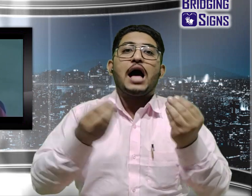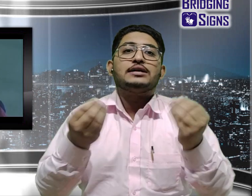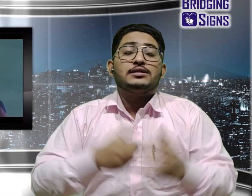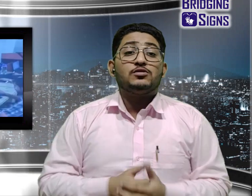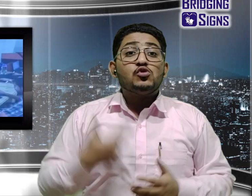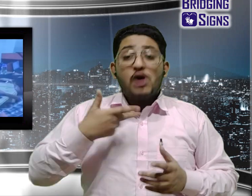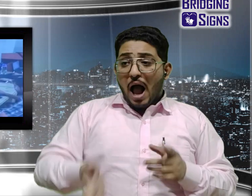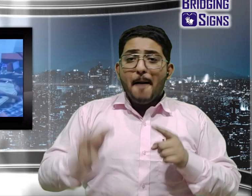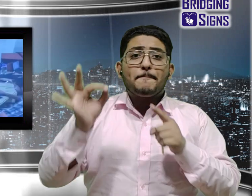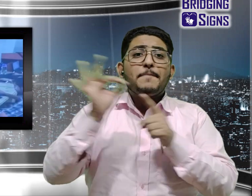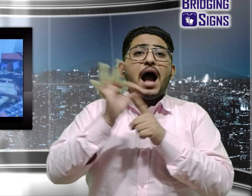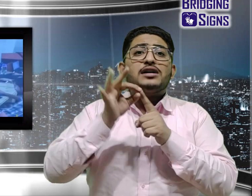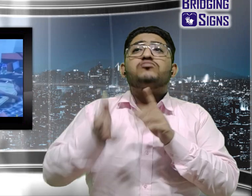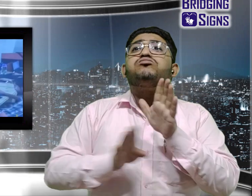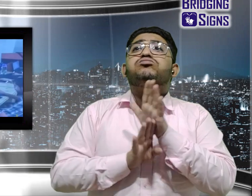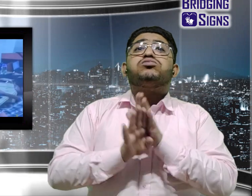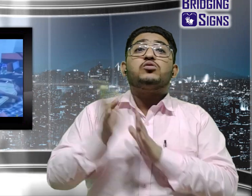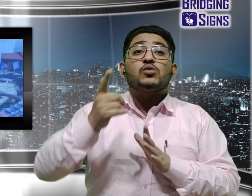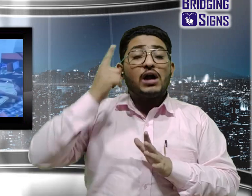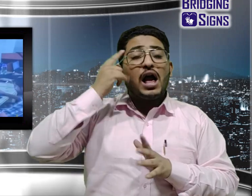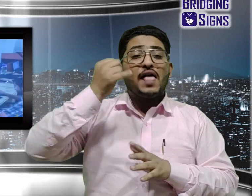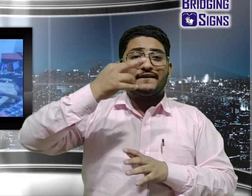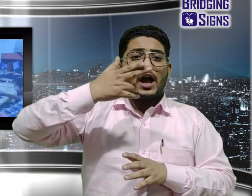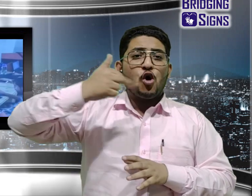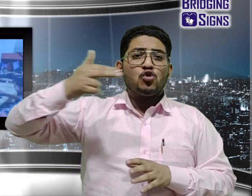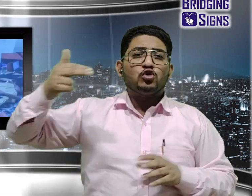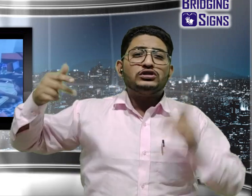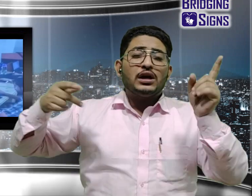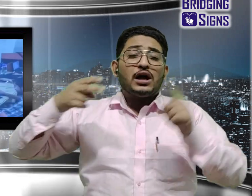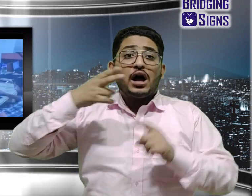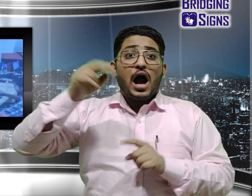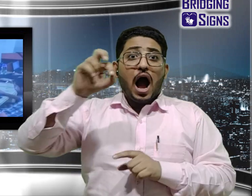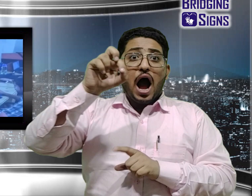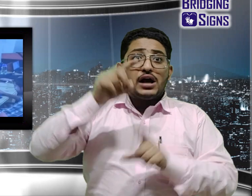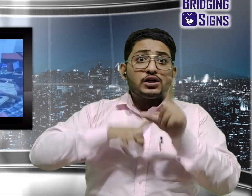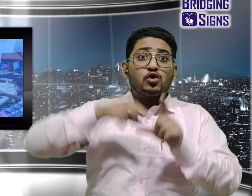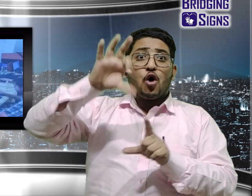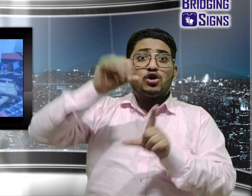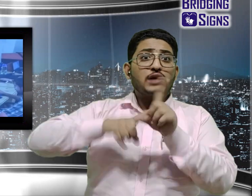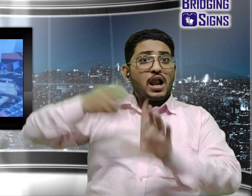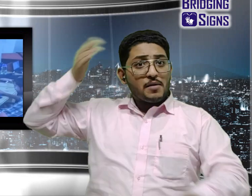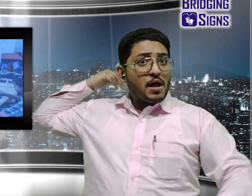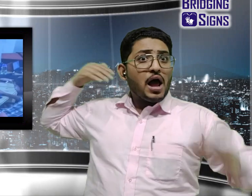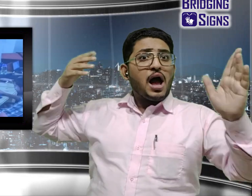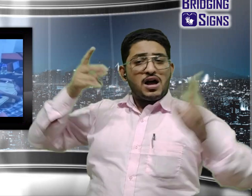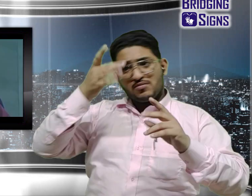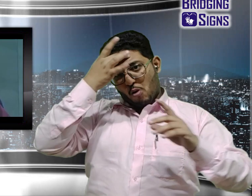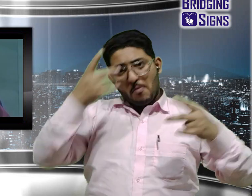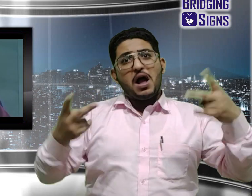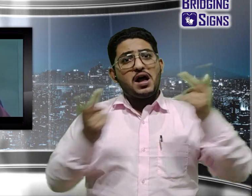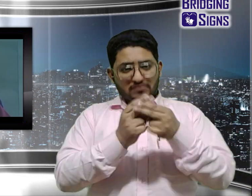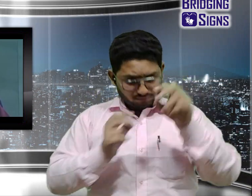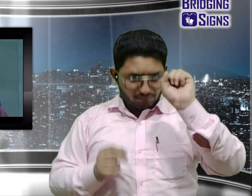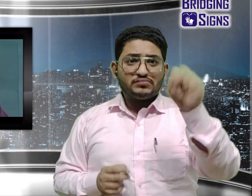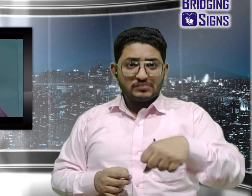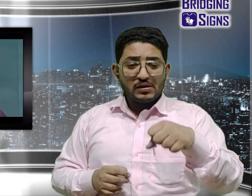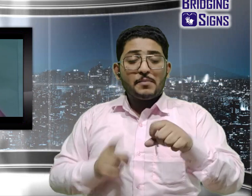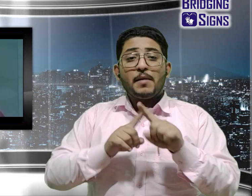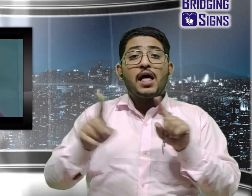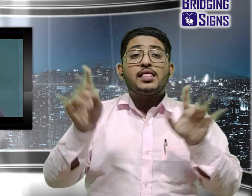पाकिस्तान उस स्टेज पे है जहाँ पे इंडोनेशिया पिछले 8-9 साल पहले था। इंडोनेशिया में